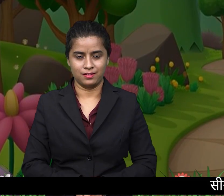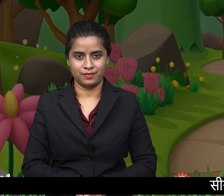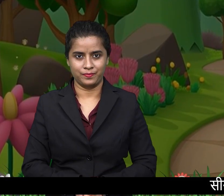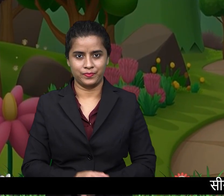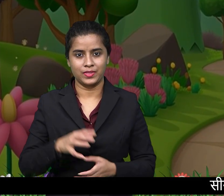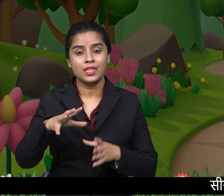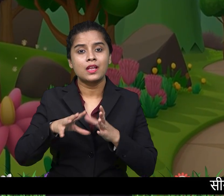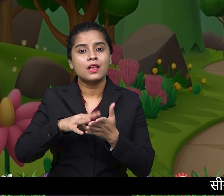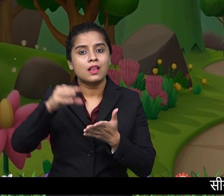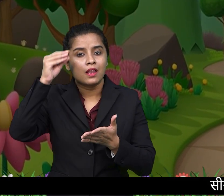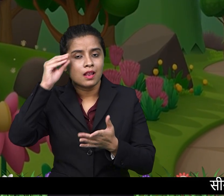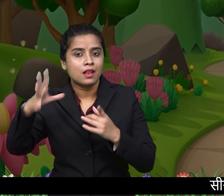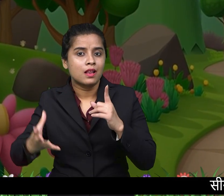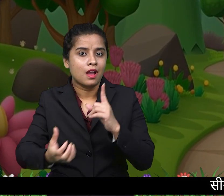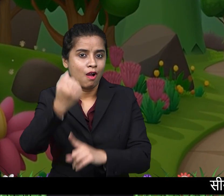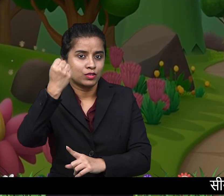सीखने के परिणाम।